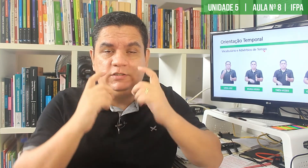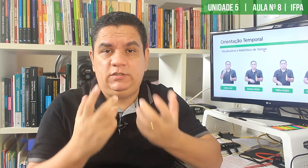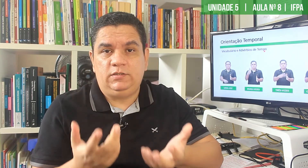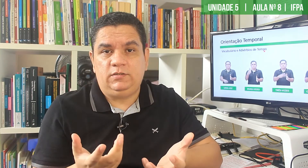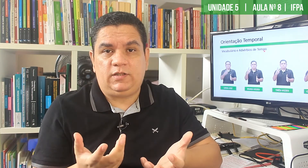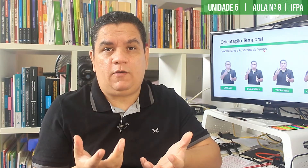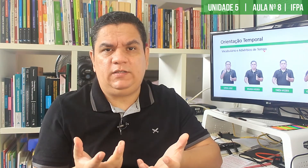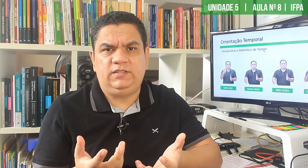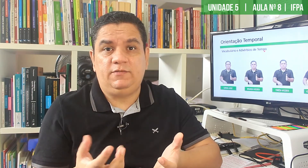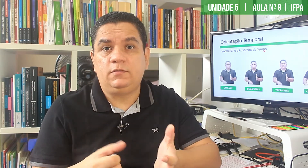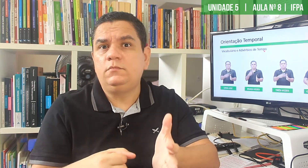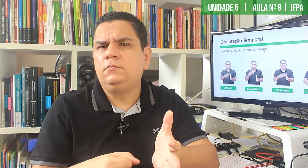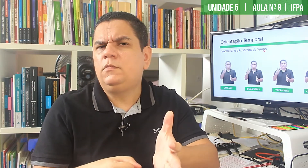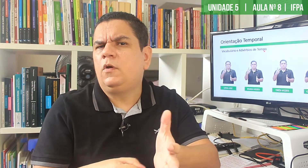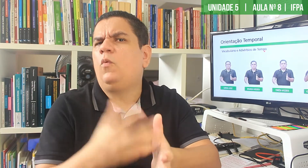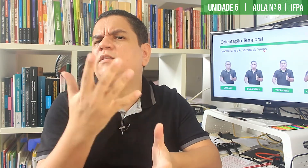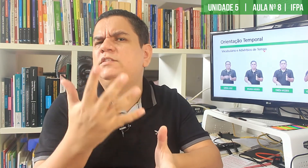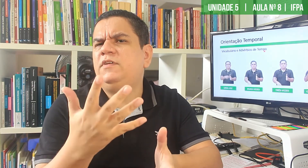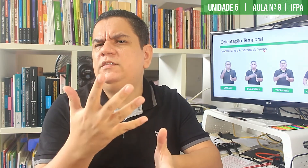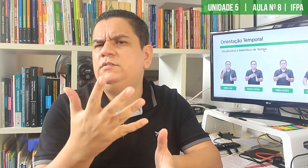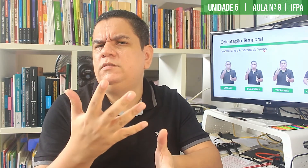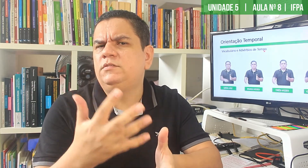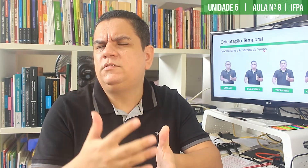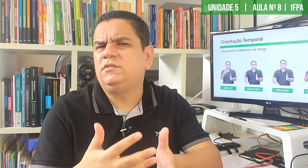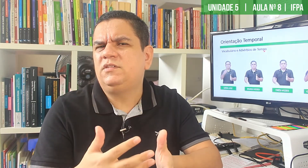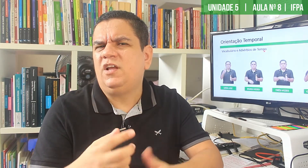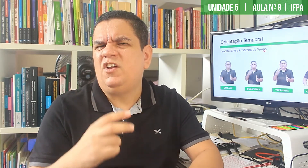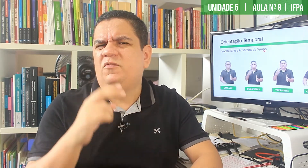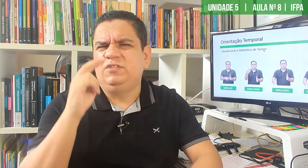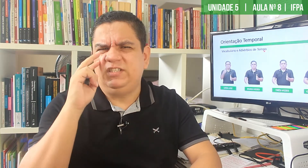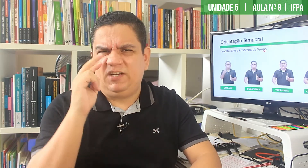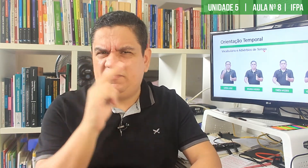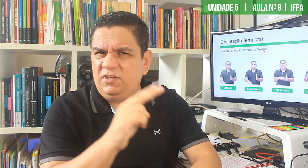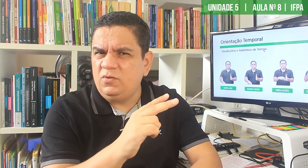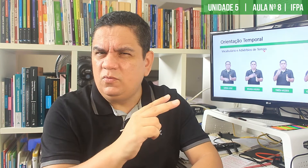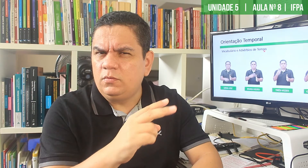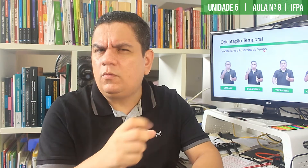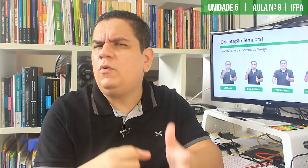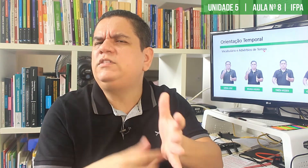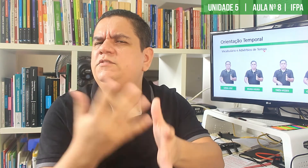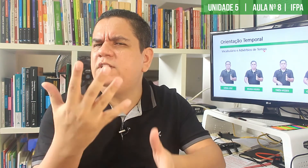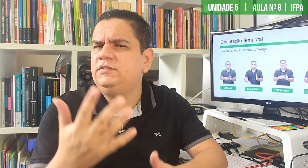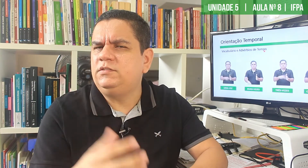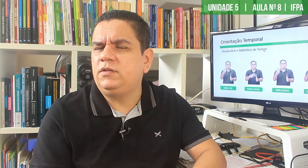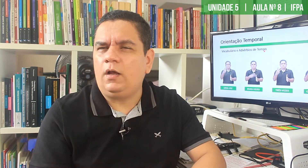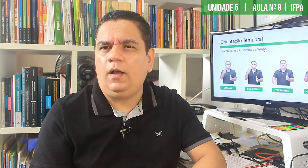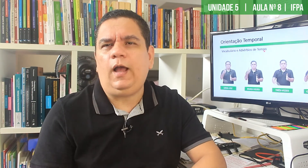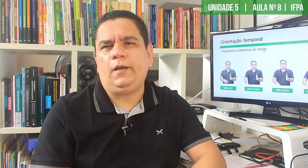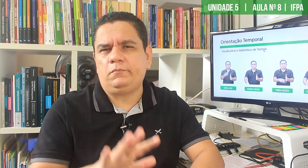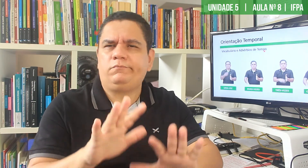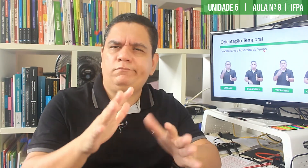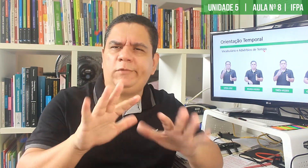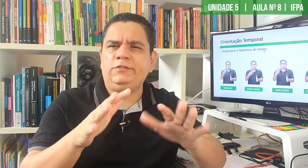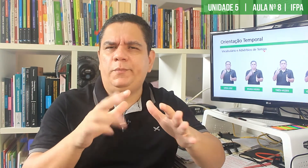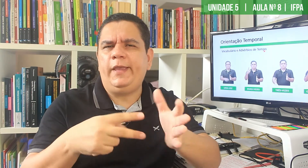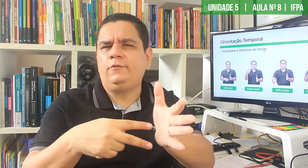De interrogativa. Quantas vezes? Você já viu? Quantas vezes? Mais ou menos